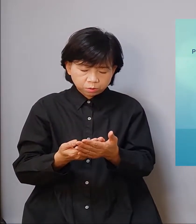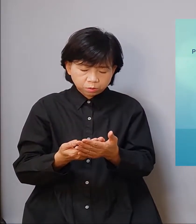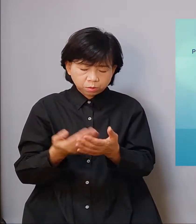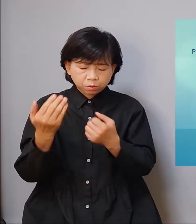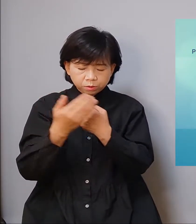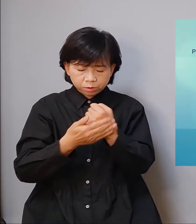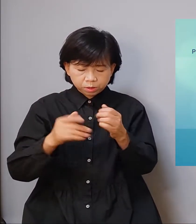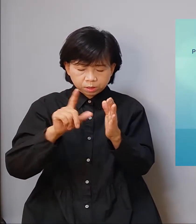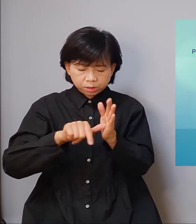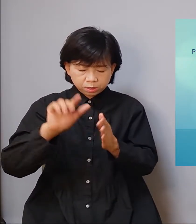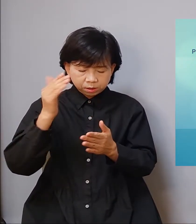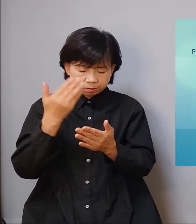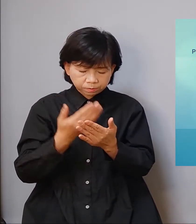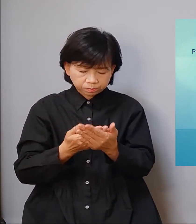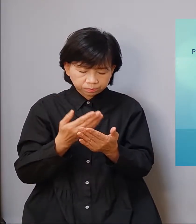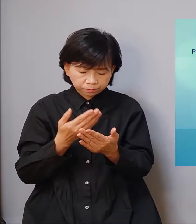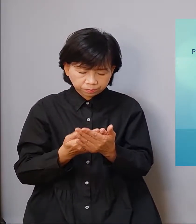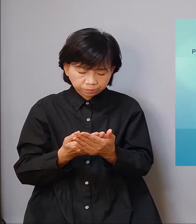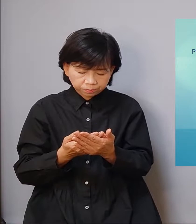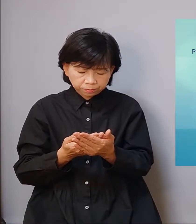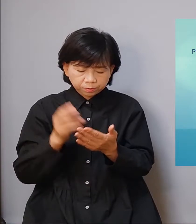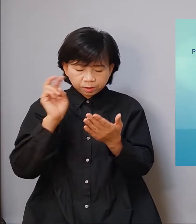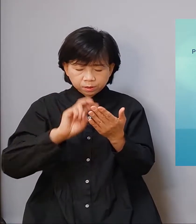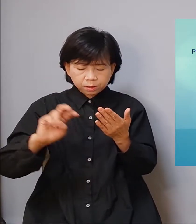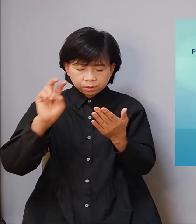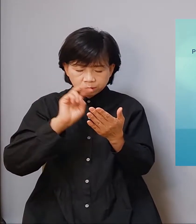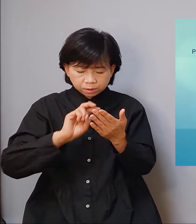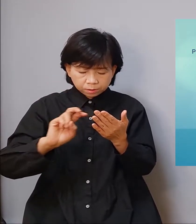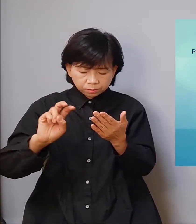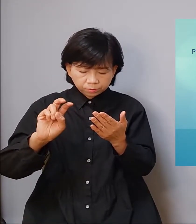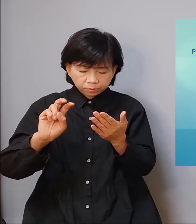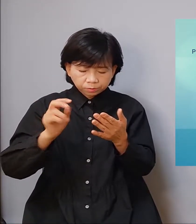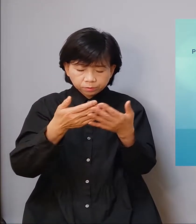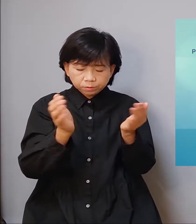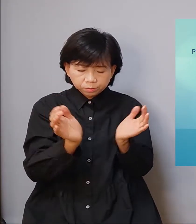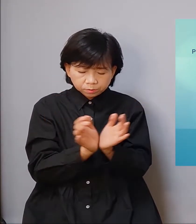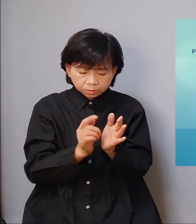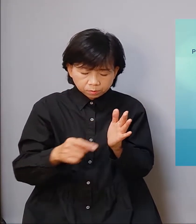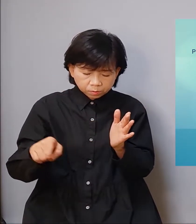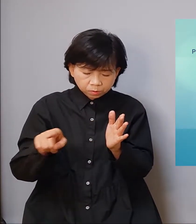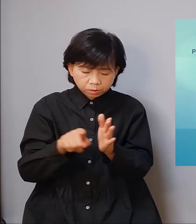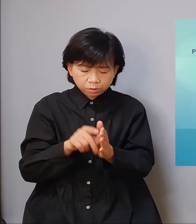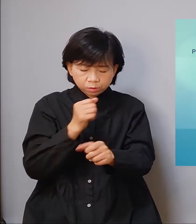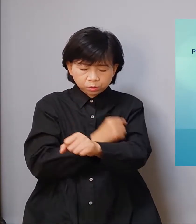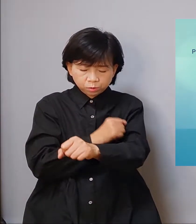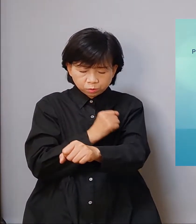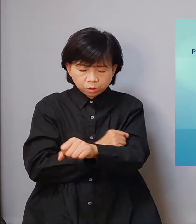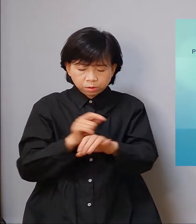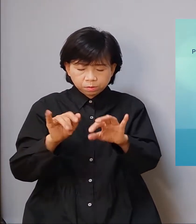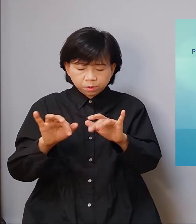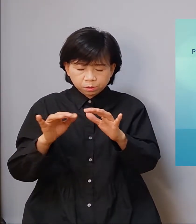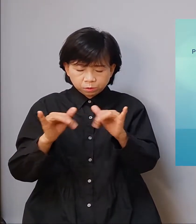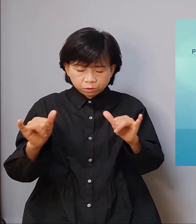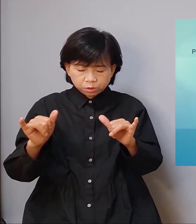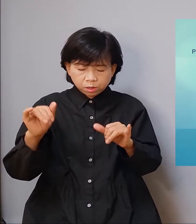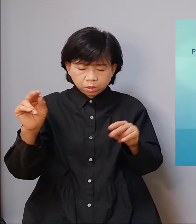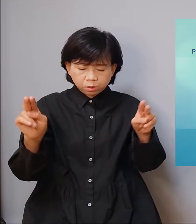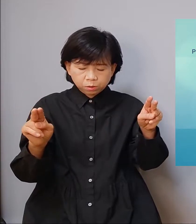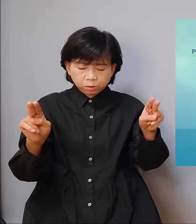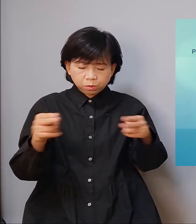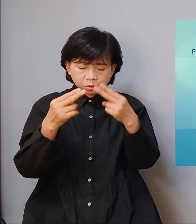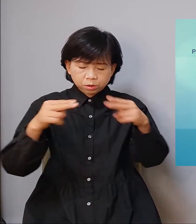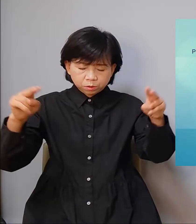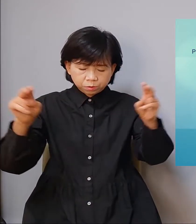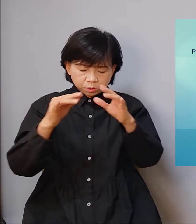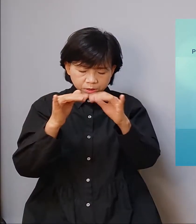은혜 받게 하옵소서. 찬양대를 위해 늘 수고하시는 지휘자님과 반주자님에게 영육